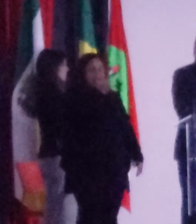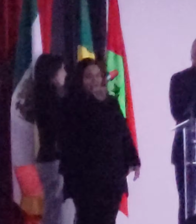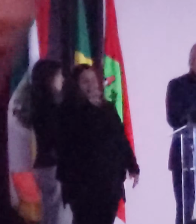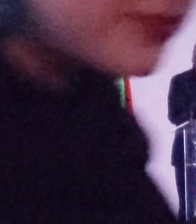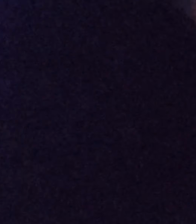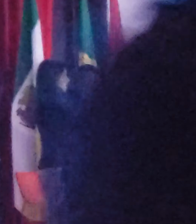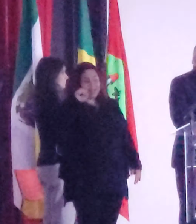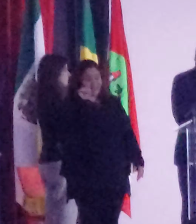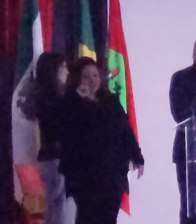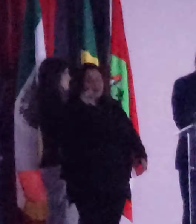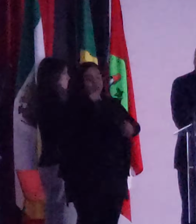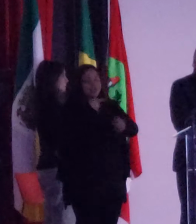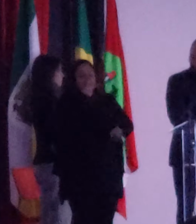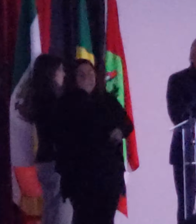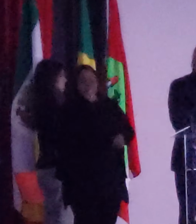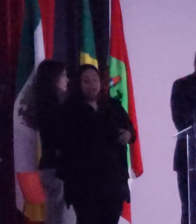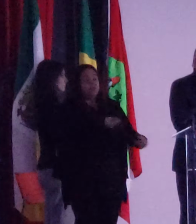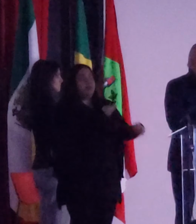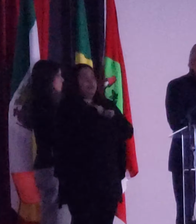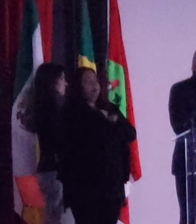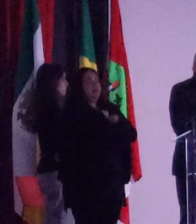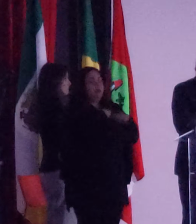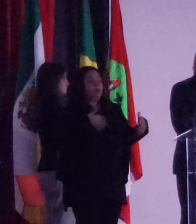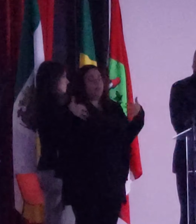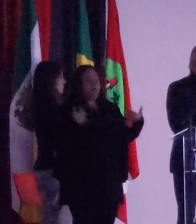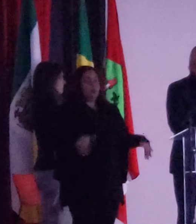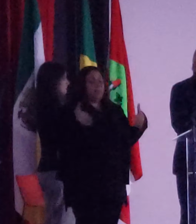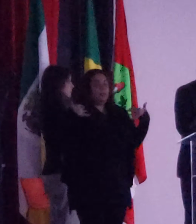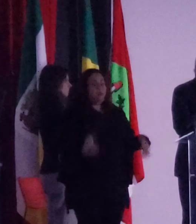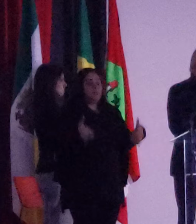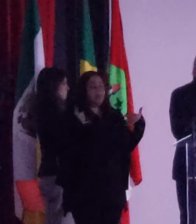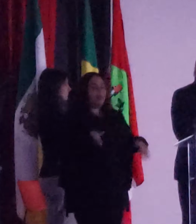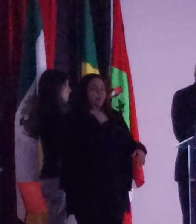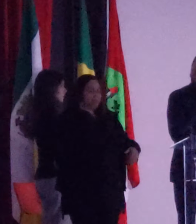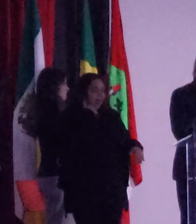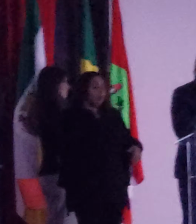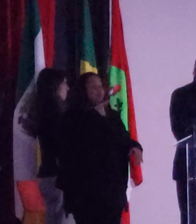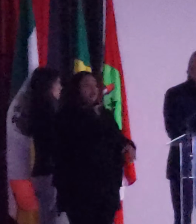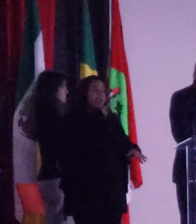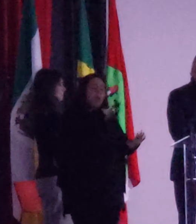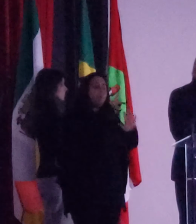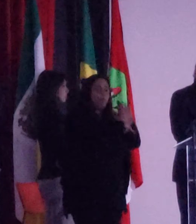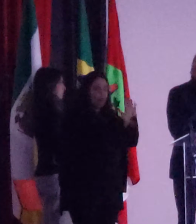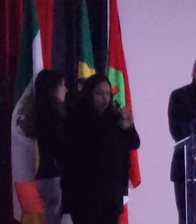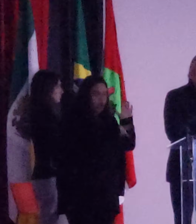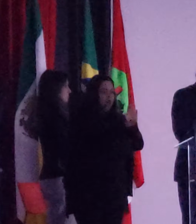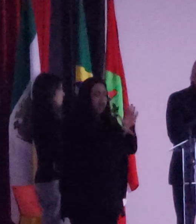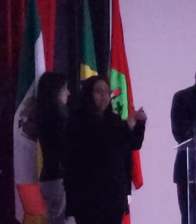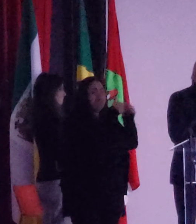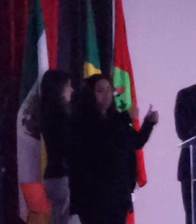que proporcionou para os museus que tinham projetos prontos